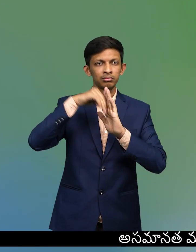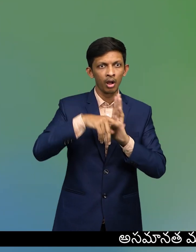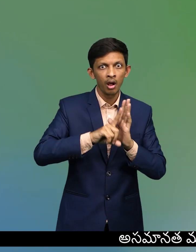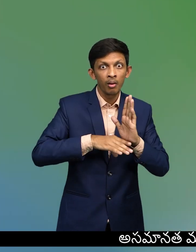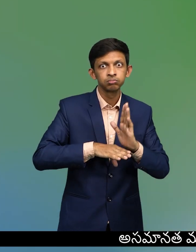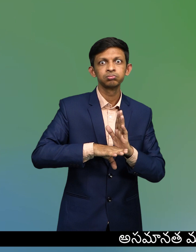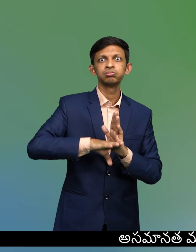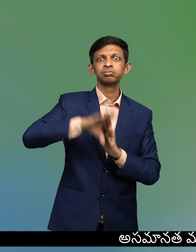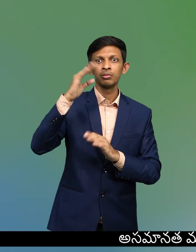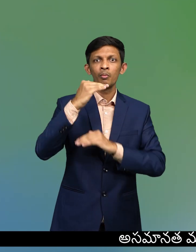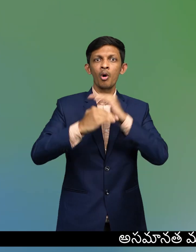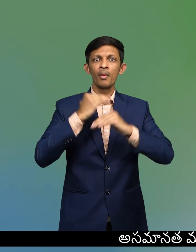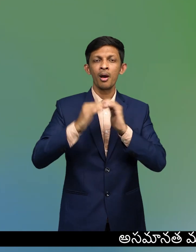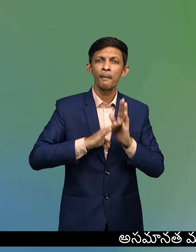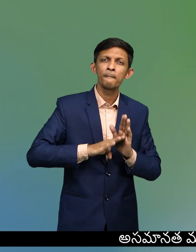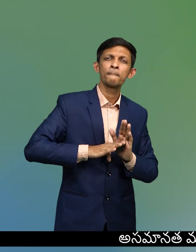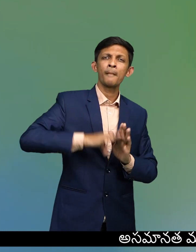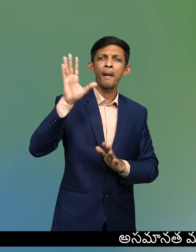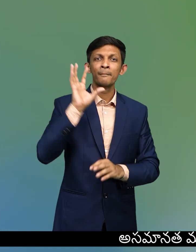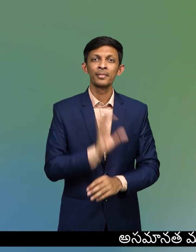అసమానత మరియు దోపిడీని తగ్గిస్తుంది.